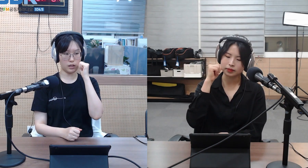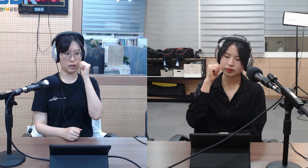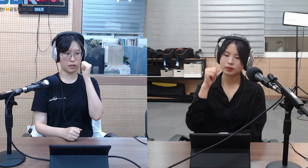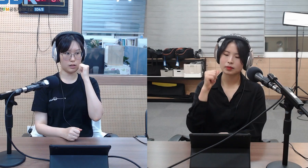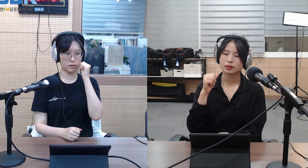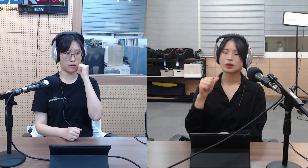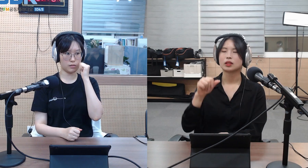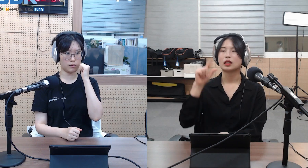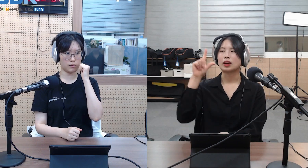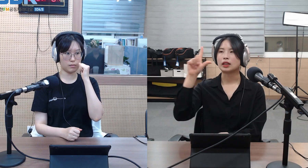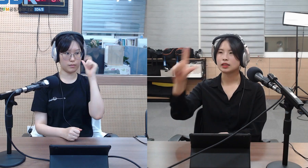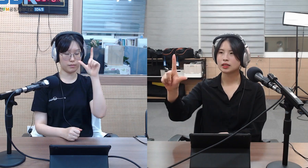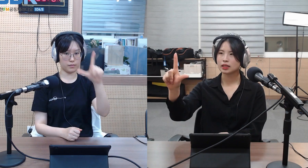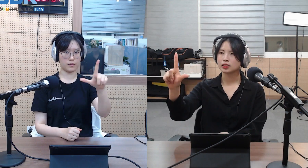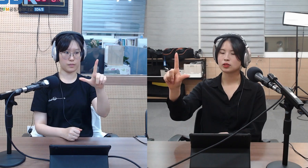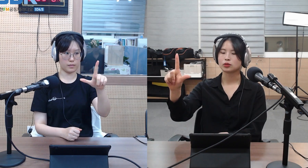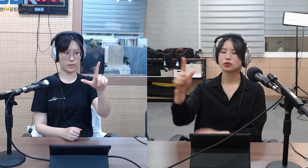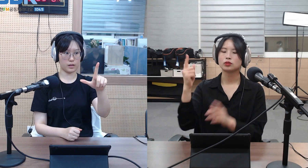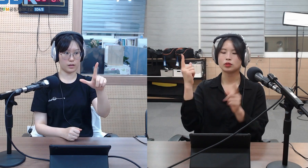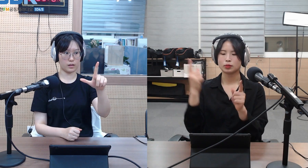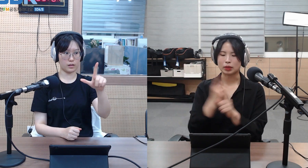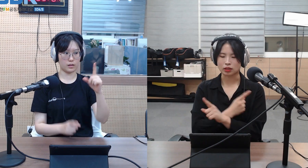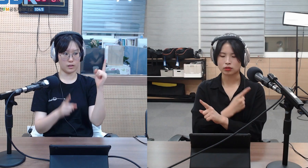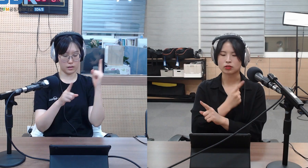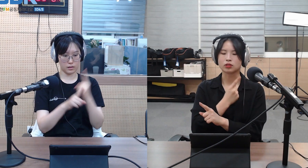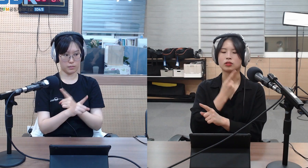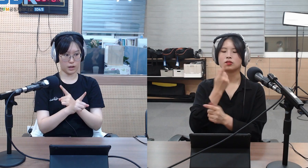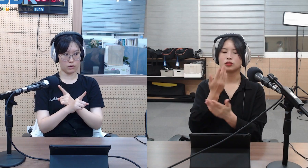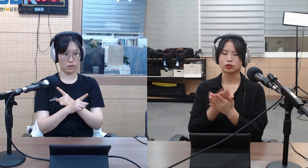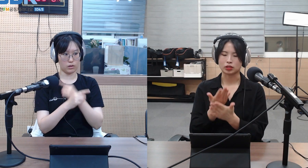콜라는 L 사이즈로 바꿔주세요.